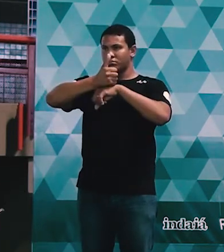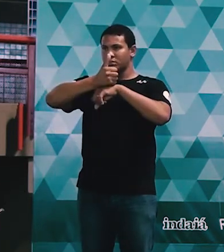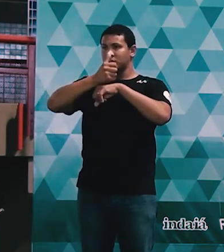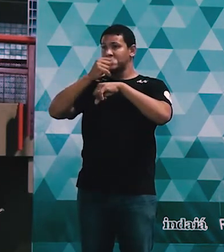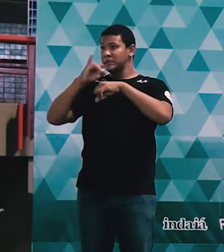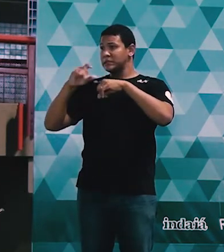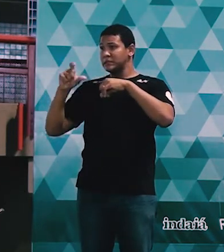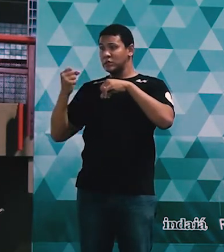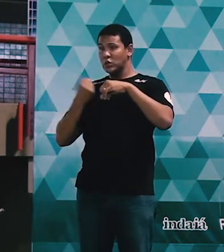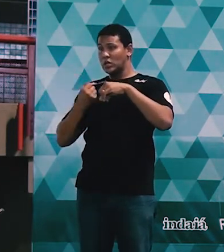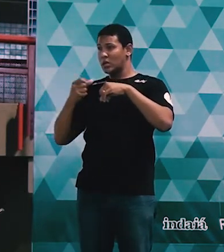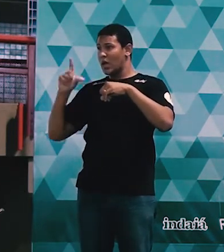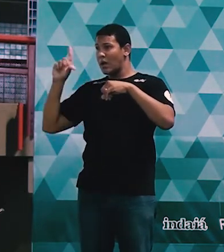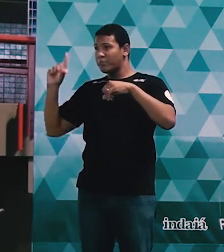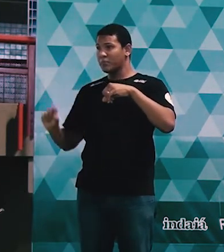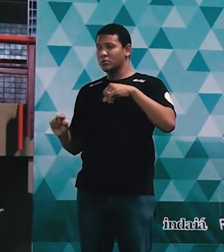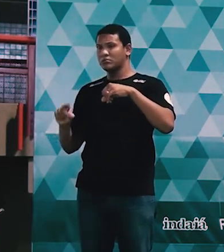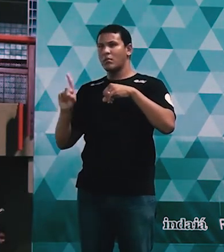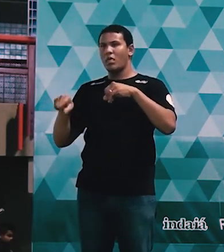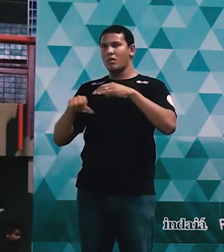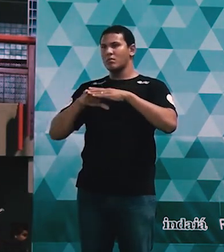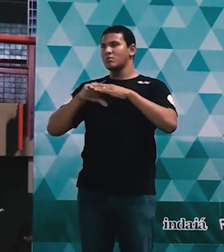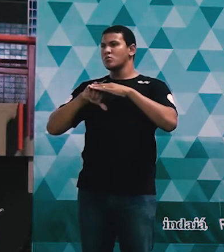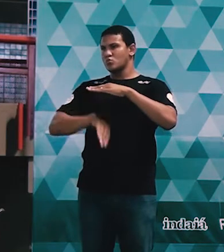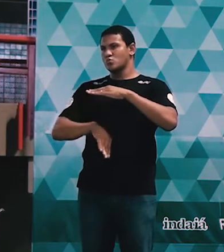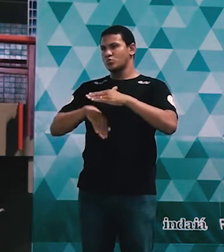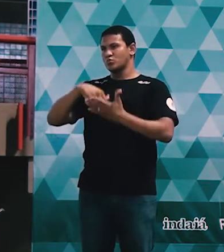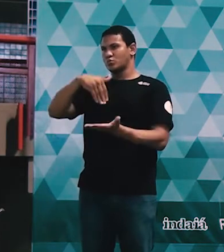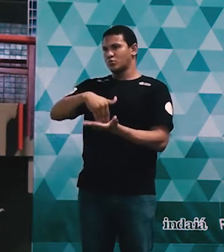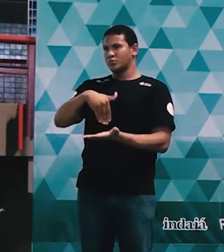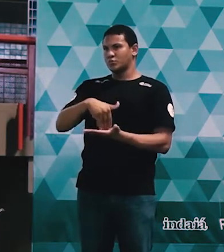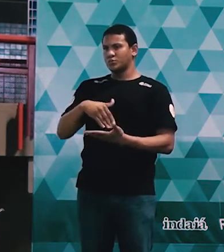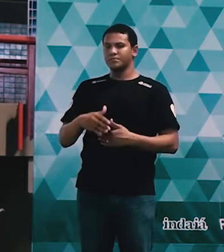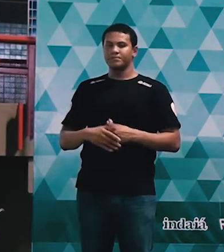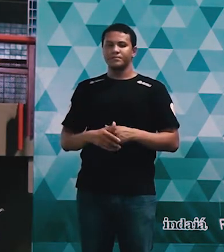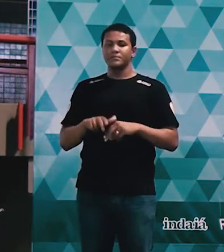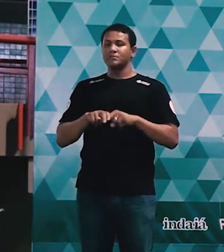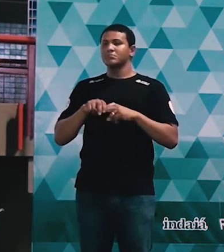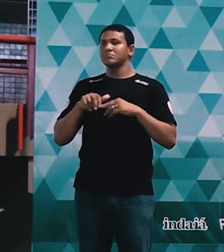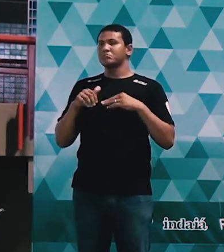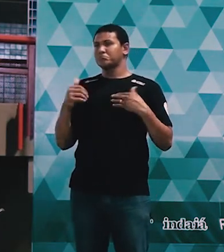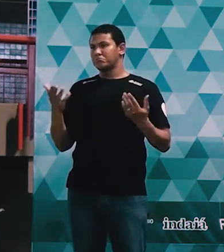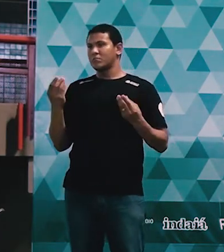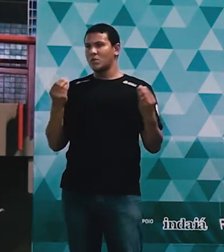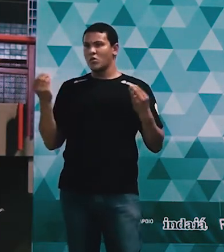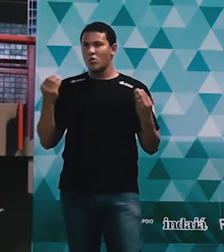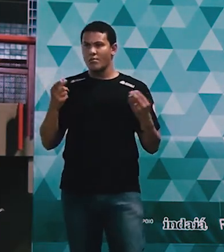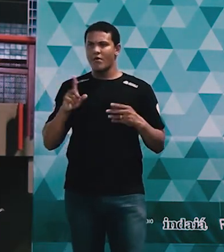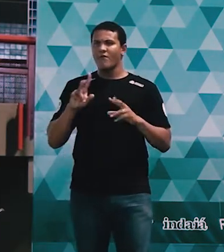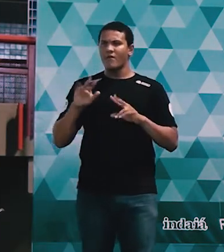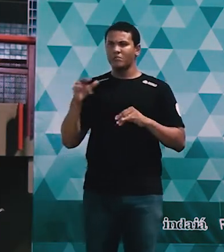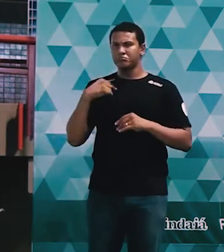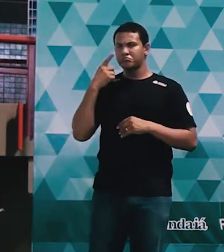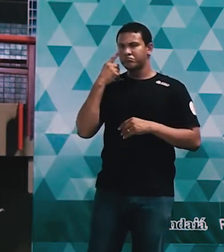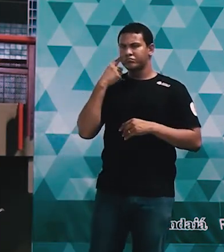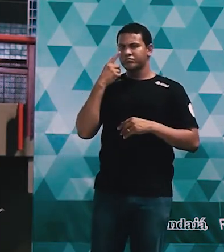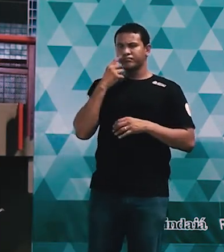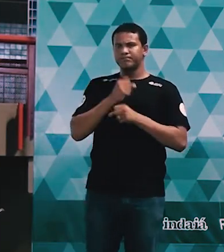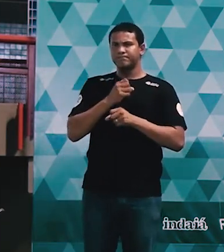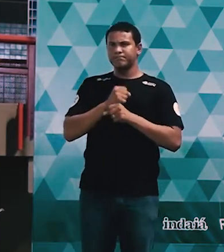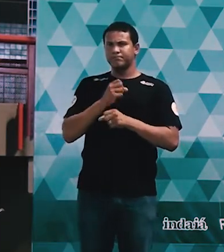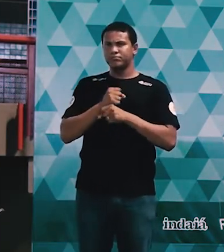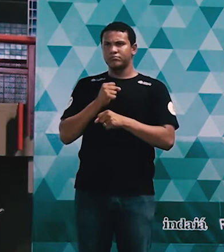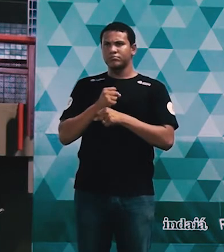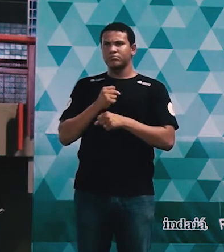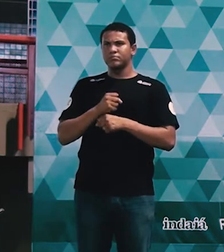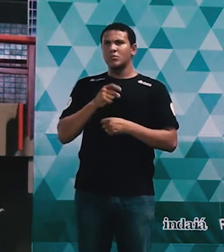ser o último. E aí eu quero saber o seguinte: como é que eu vou fazer para classificar de forma correta esses elementos? Porque, Alexandre,